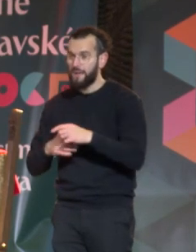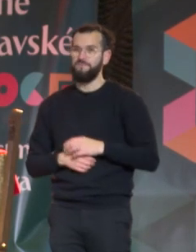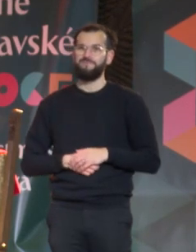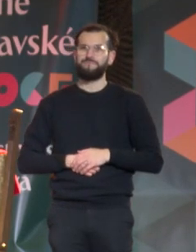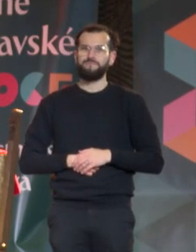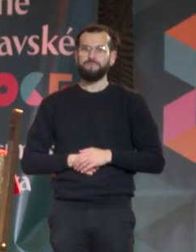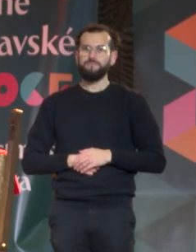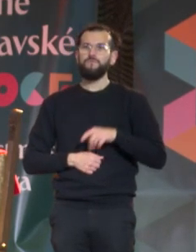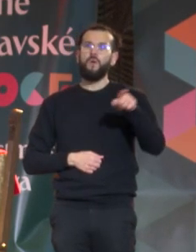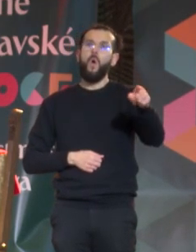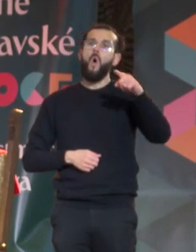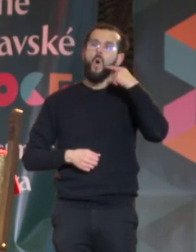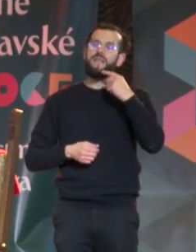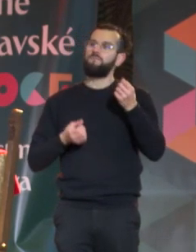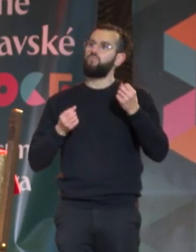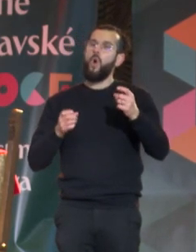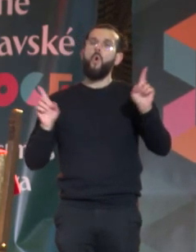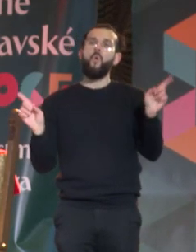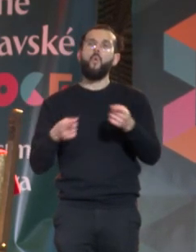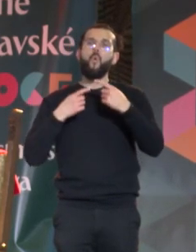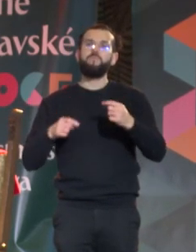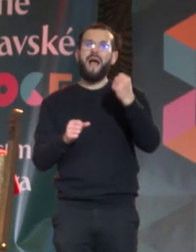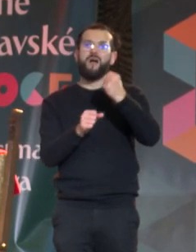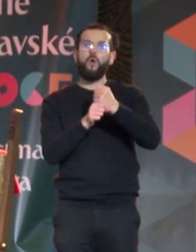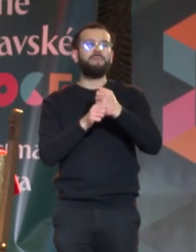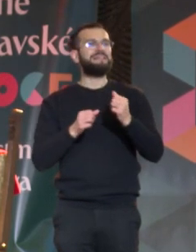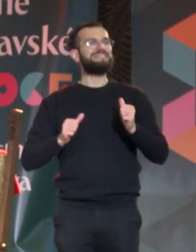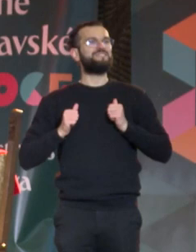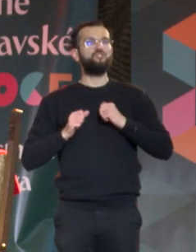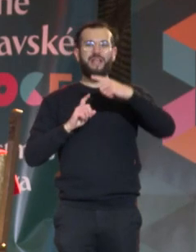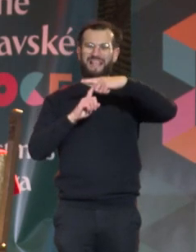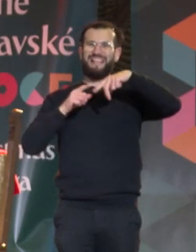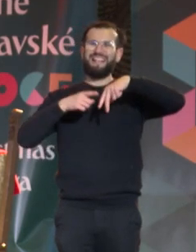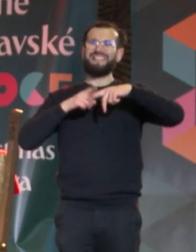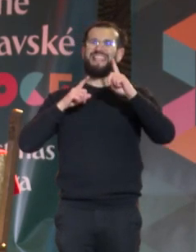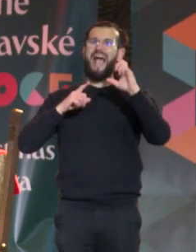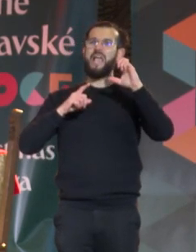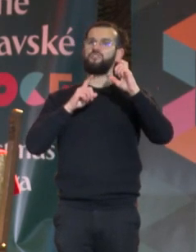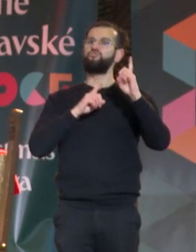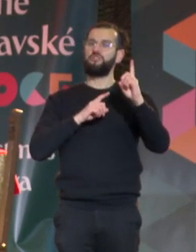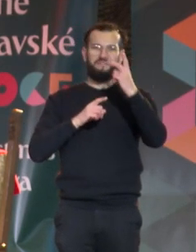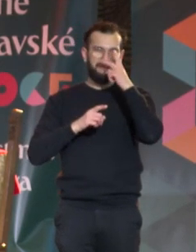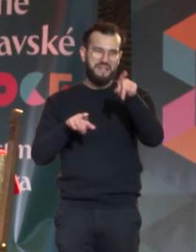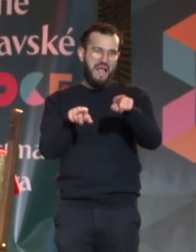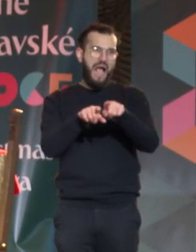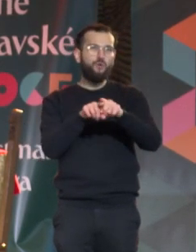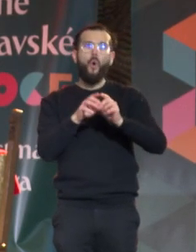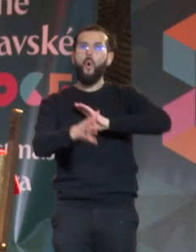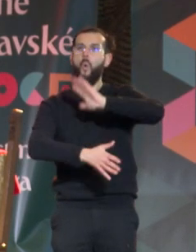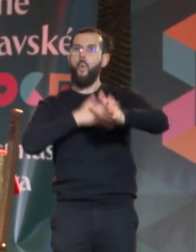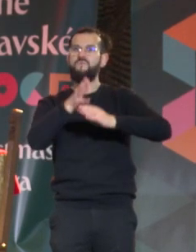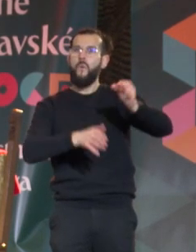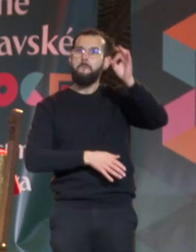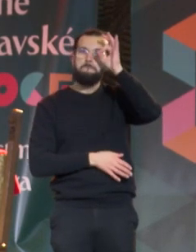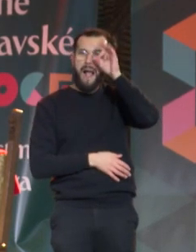Pustil mi k tomu hudbu a sám sa ponoril do tajči. Vyzerá ako kung fu panda vo výcviku. Stojí medzi